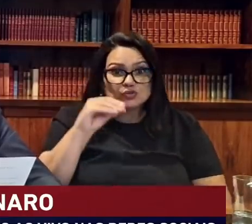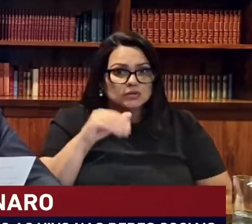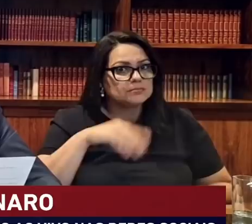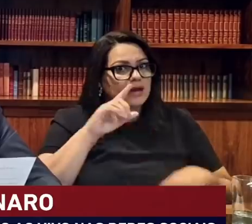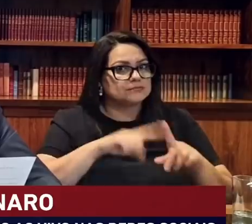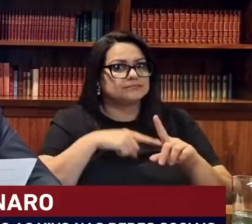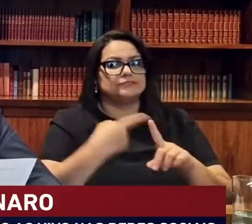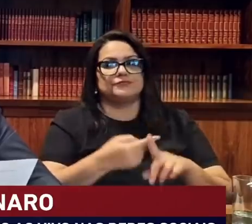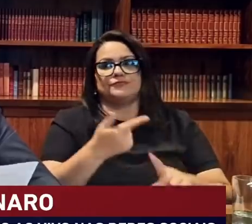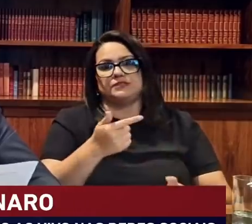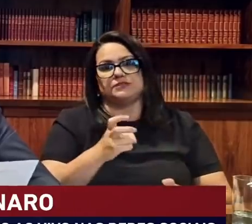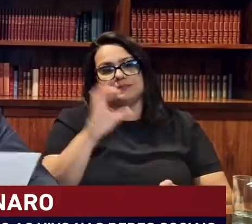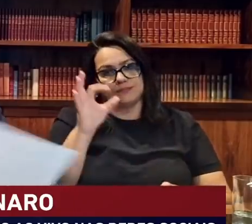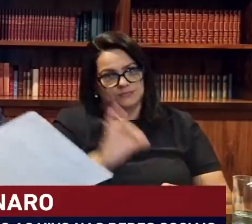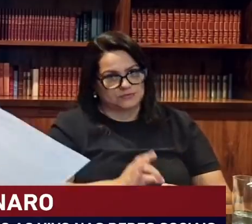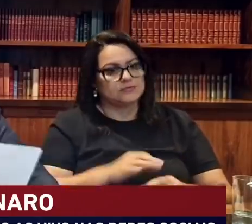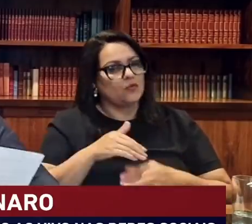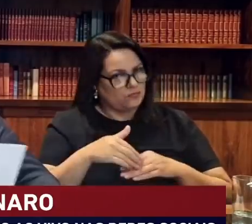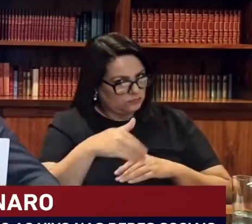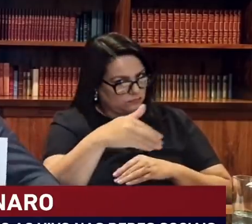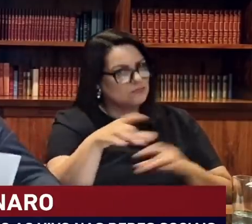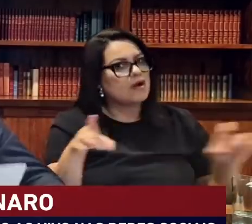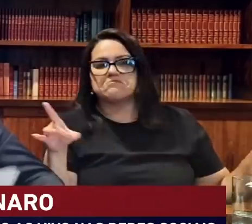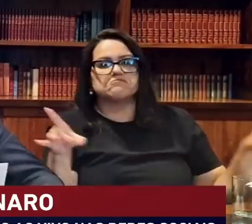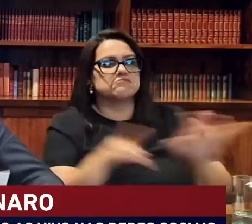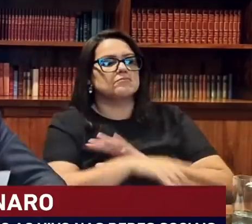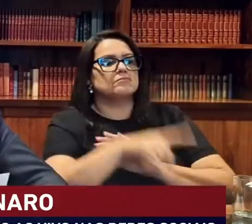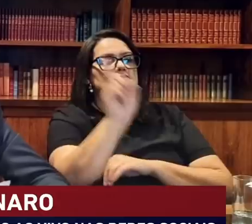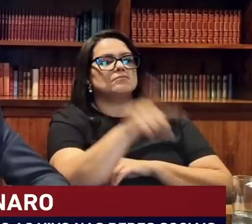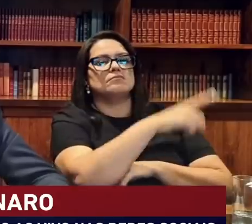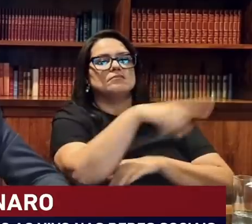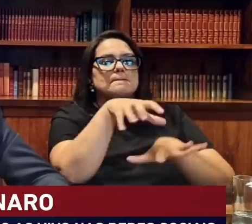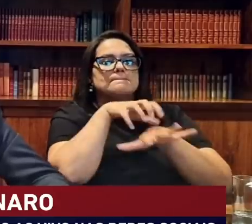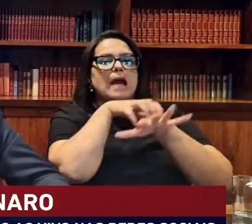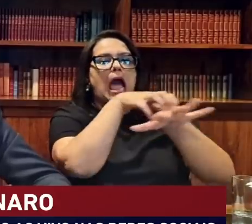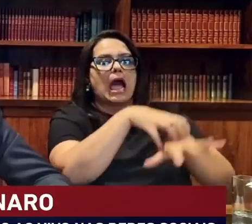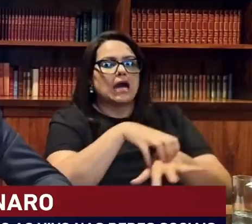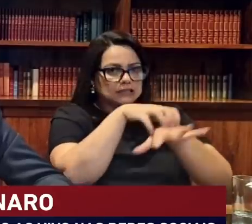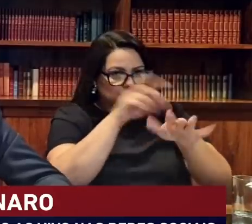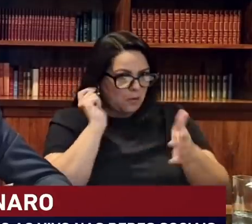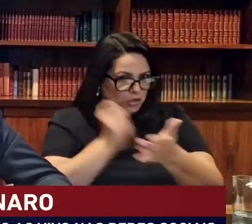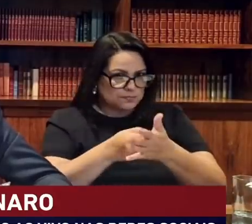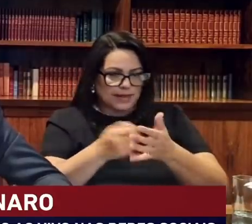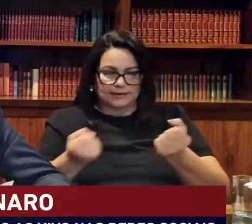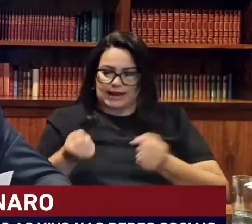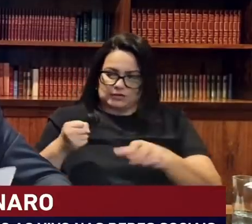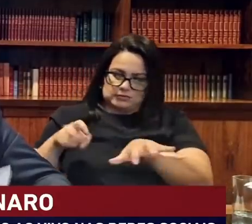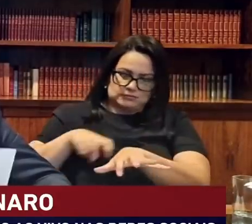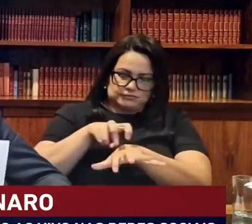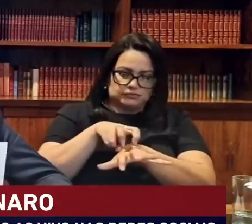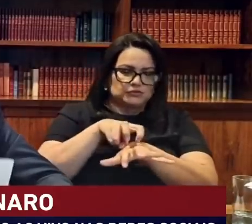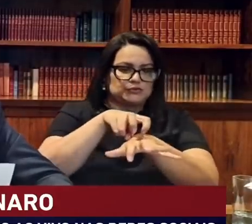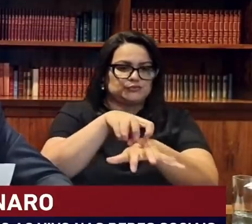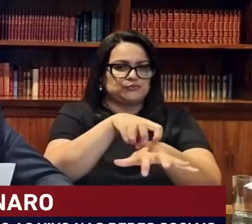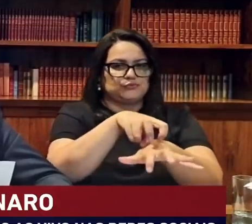disso. Então, brevemente, estaremos aí aniquilando mais um balseiro no Brasil. Eu lembro da ponte do Brunão, o